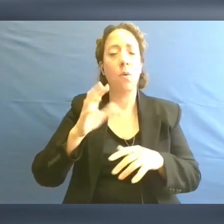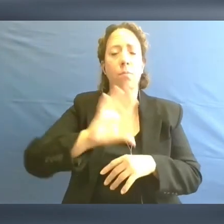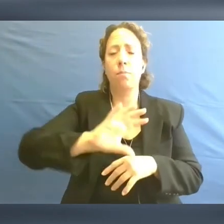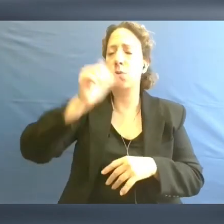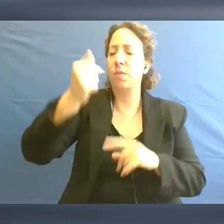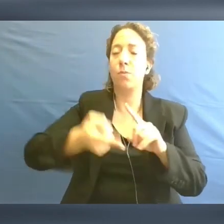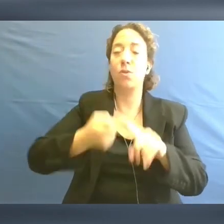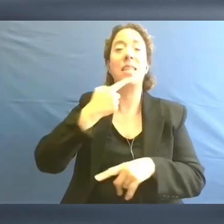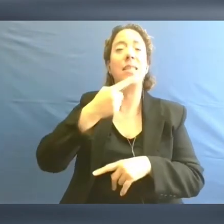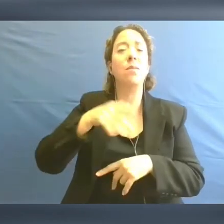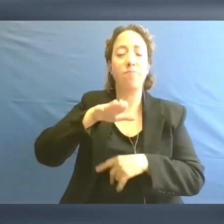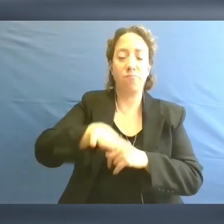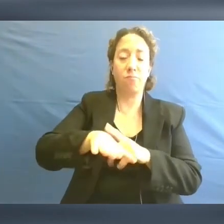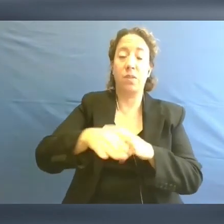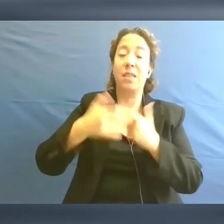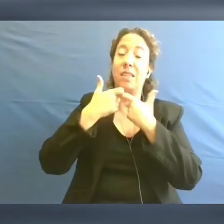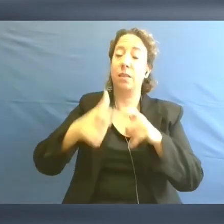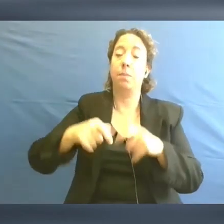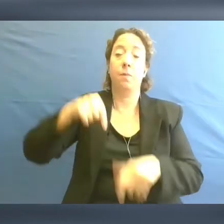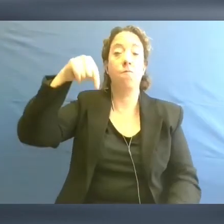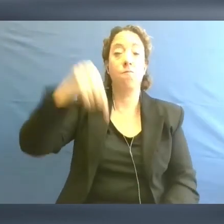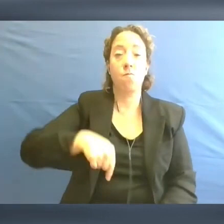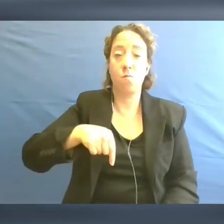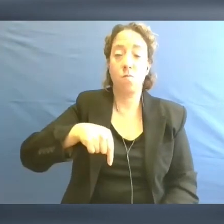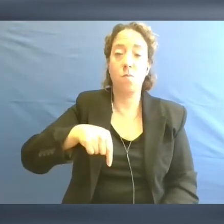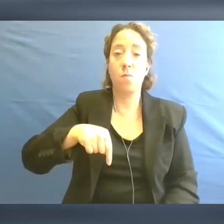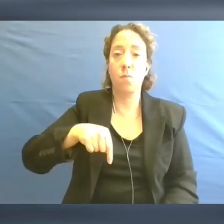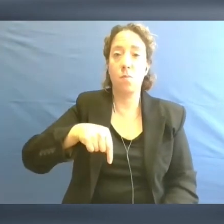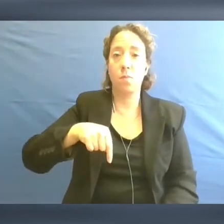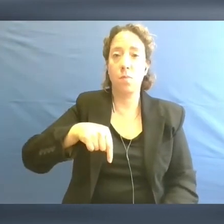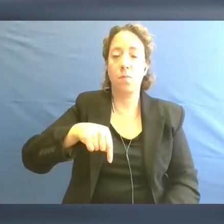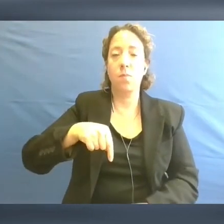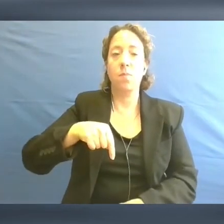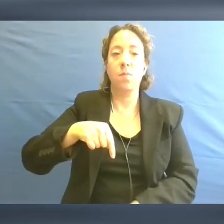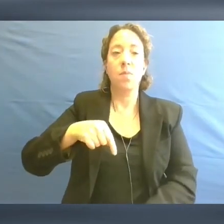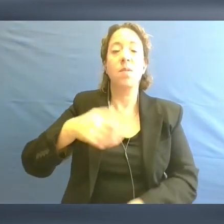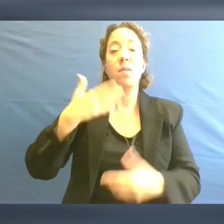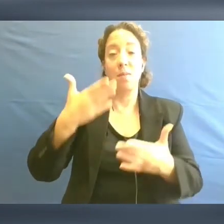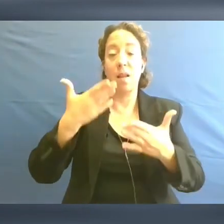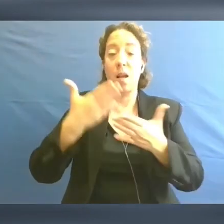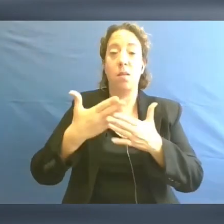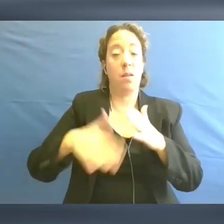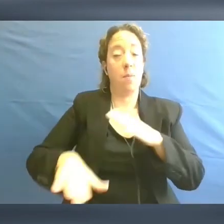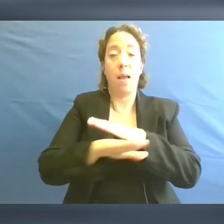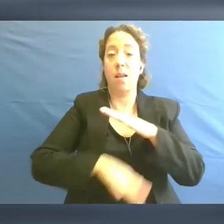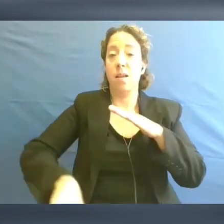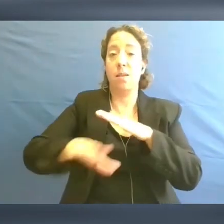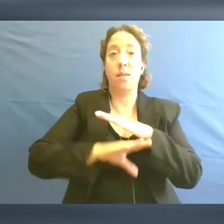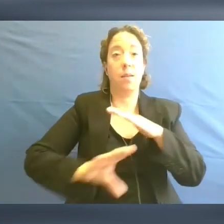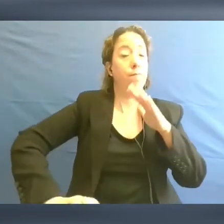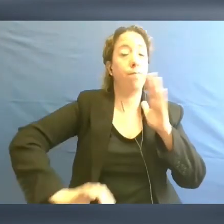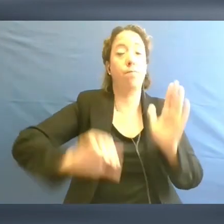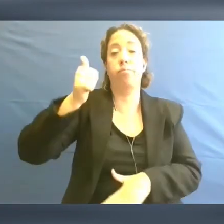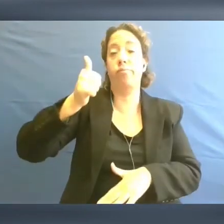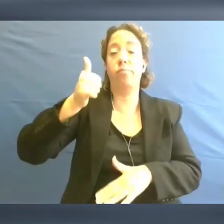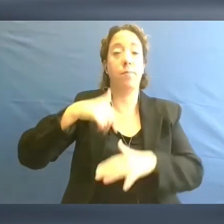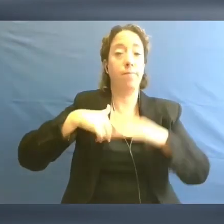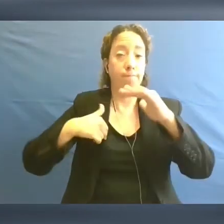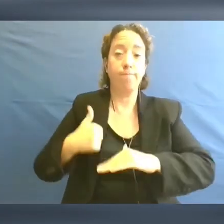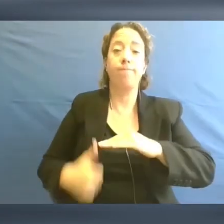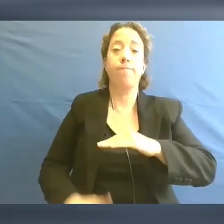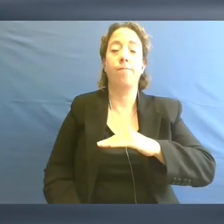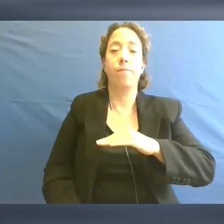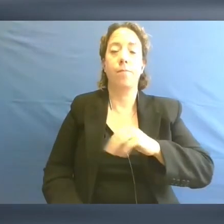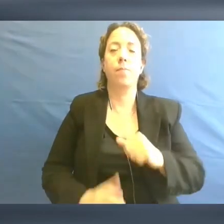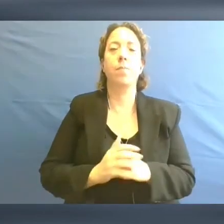ce que l'on appelle le niveau technique de l'information. C'est le socle initiale de l'information.